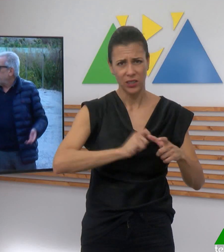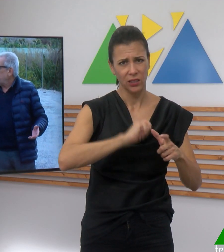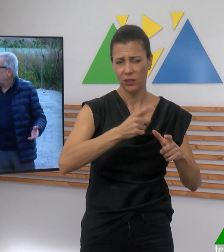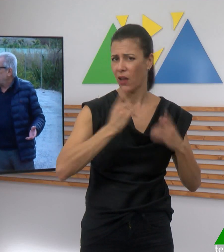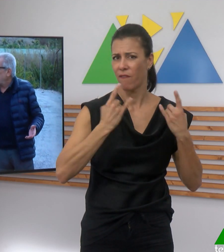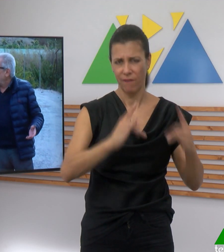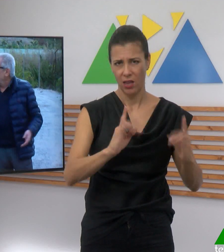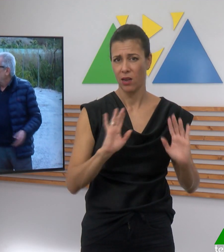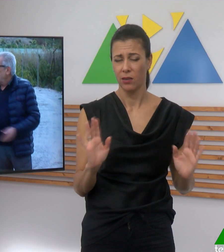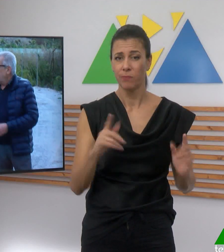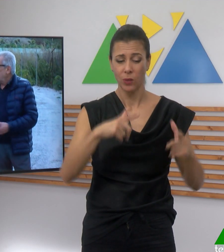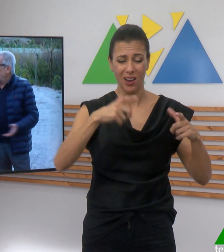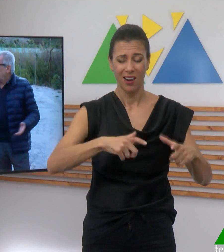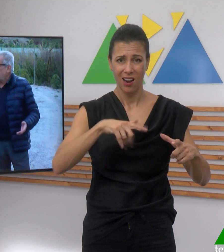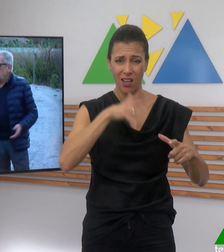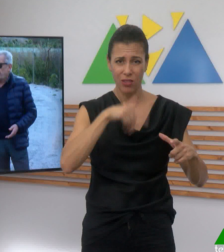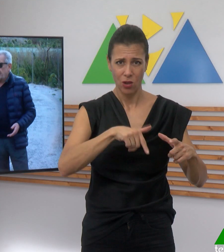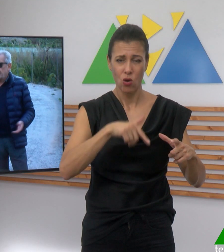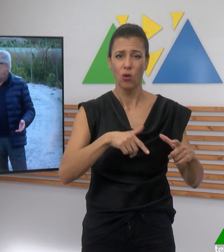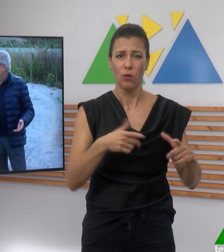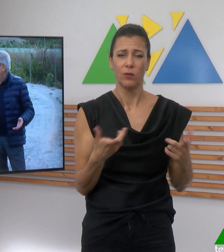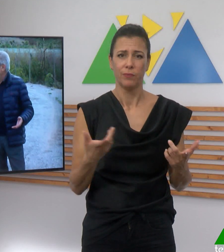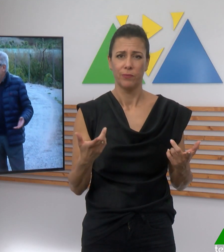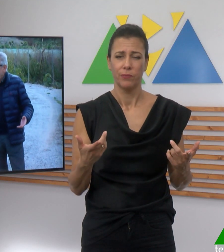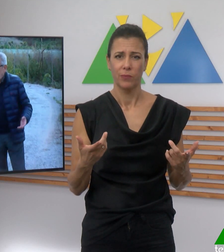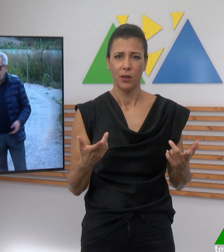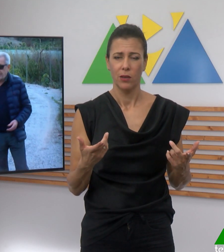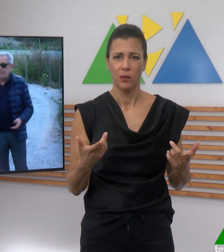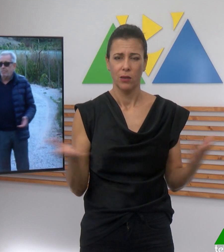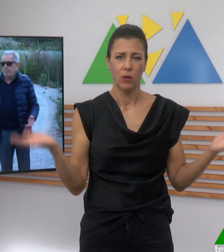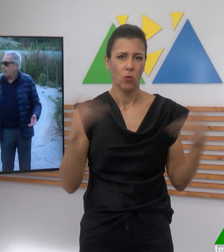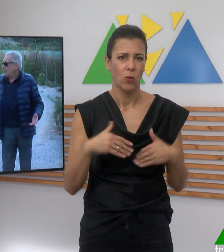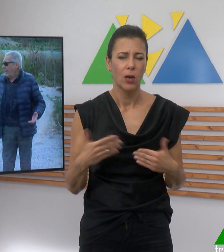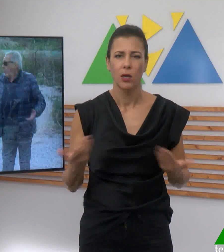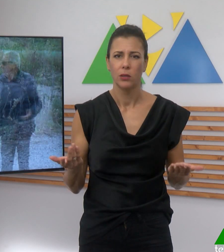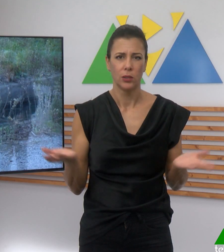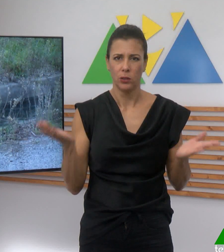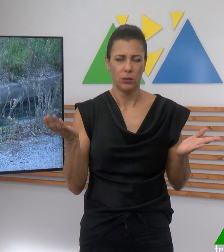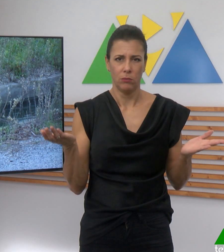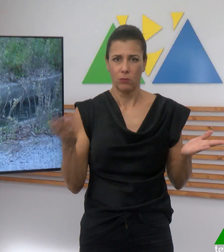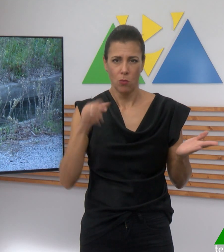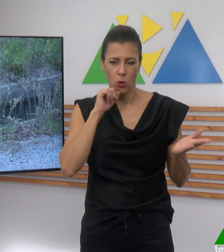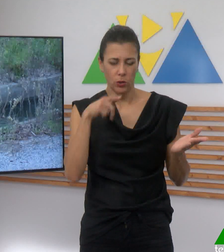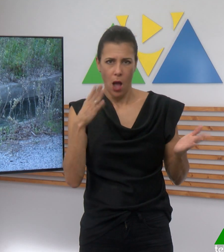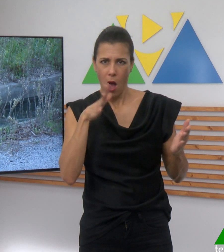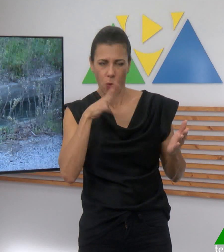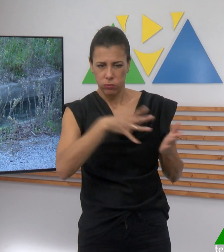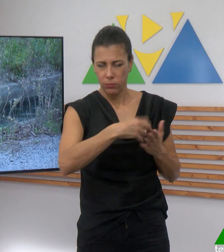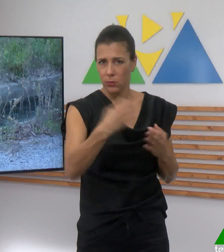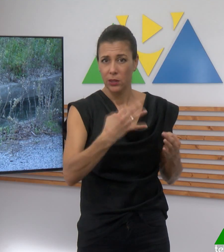sin regadillo La Vega de motril no tiene pues no tiene agua y por tanto el crecimiento poblacional y todo se